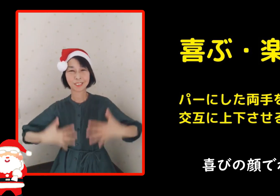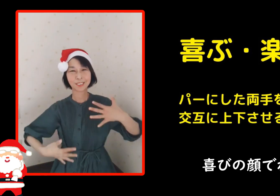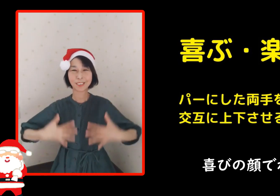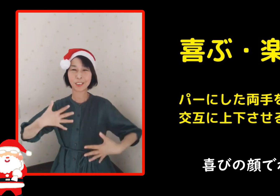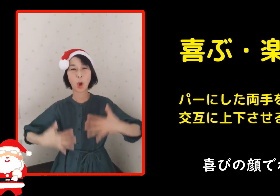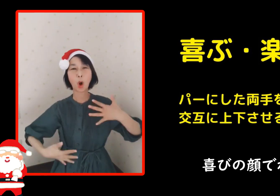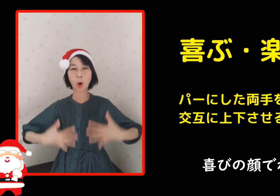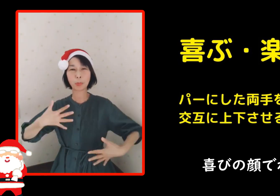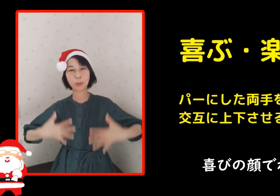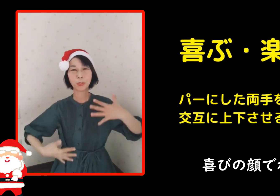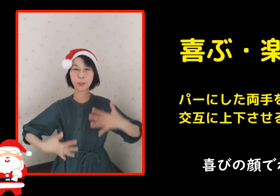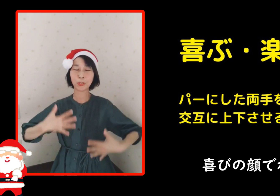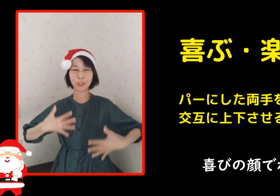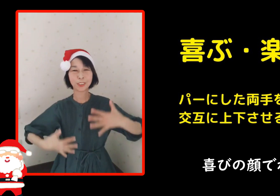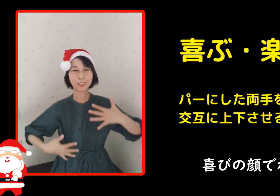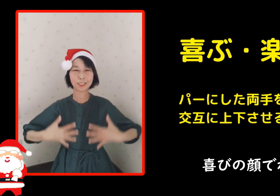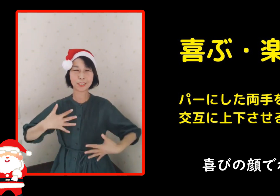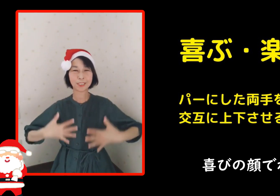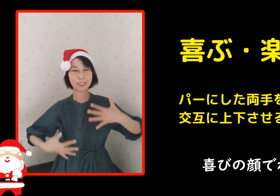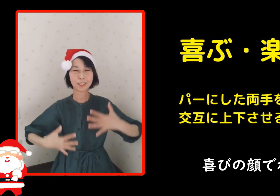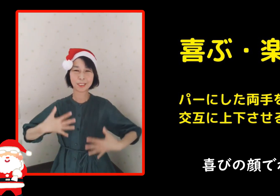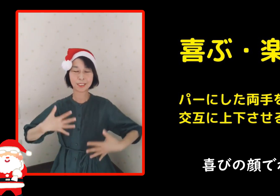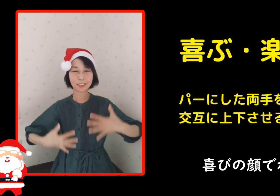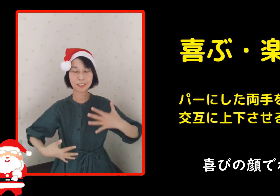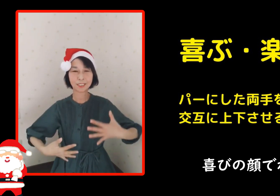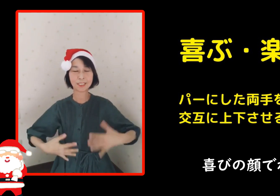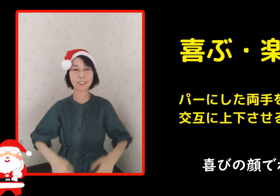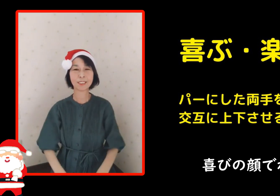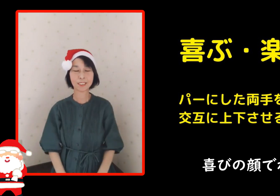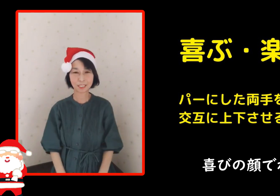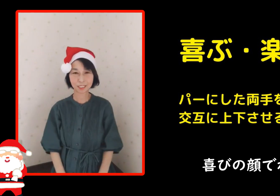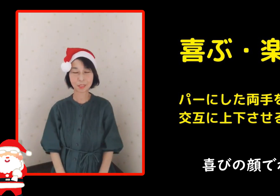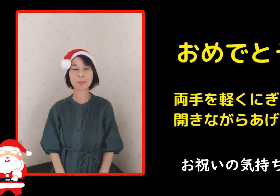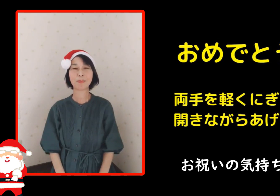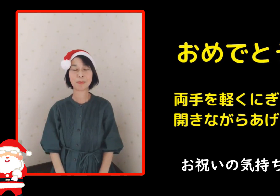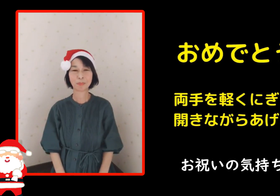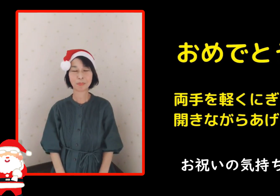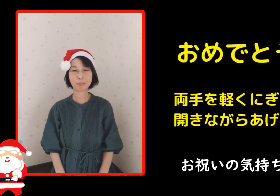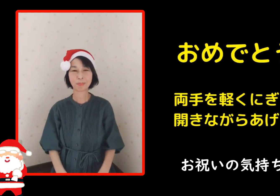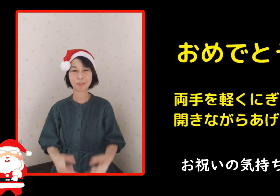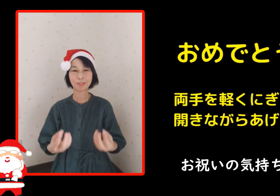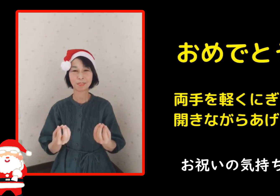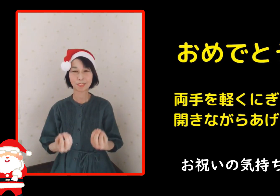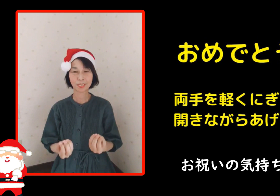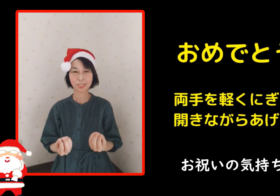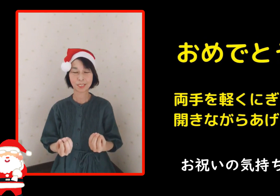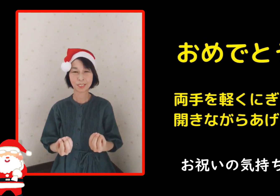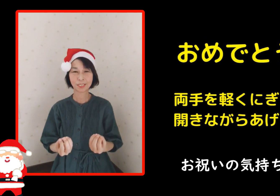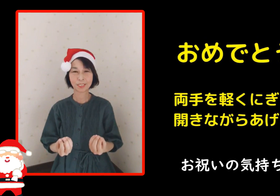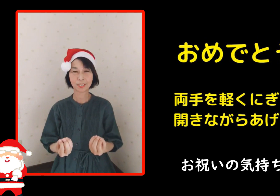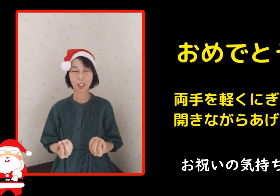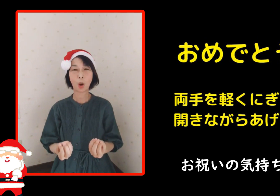手話はパーにした両手を胸の前で交互に上下させます。おめでとうという手話